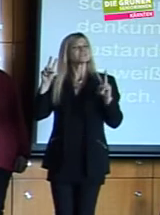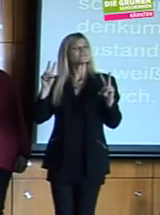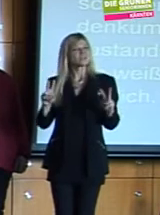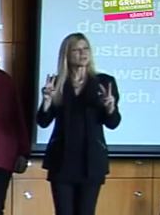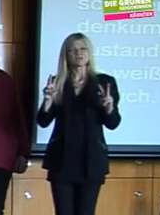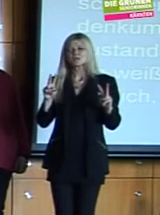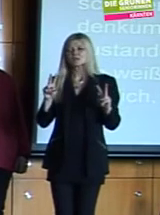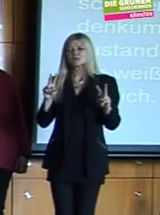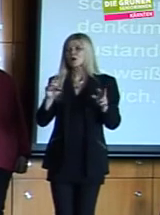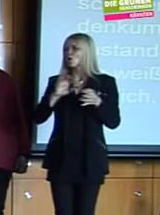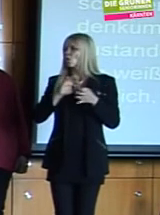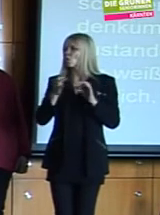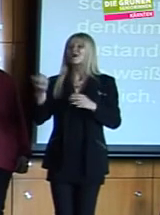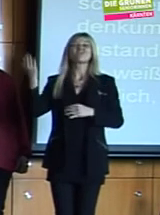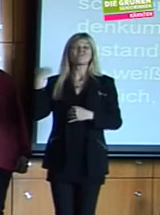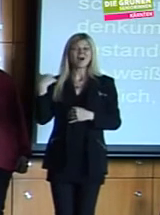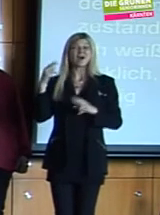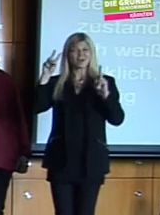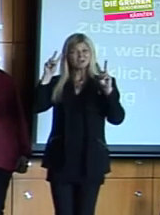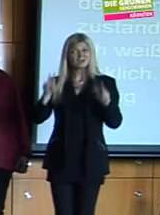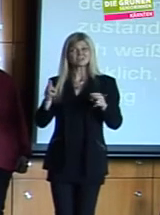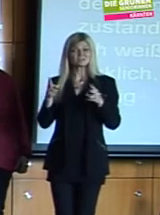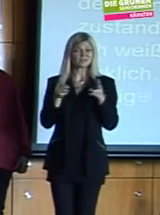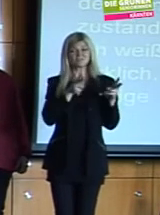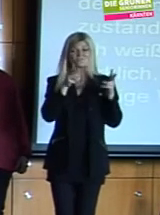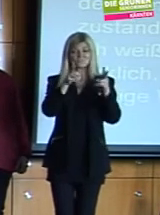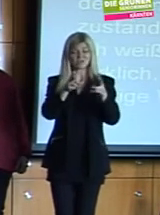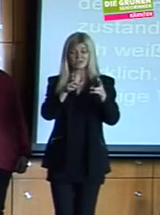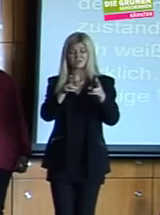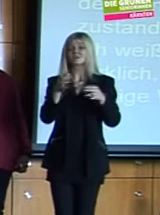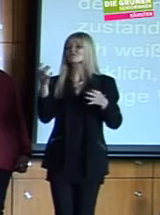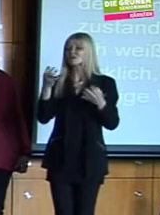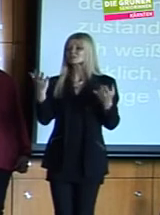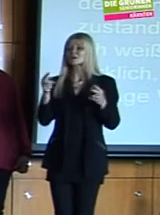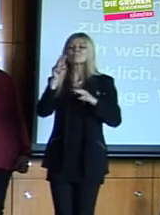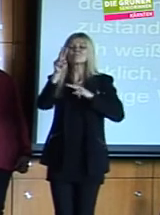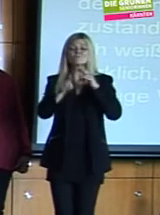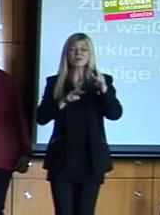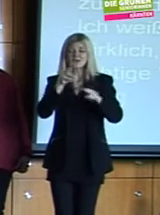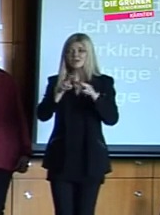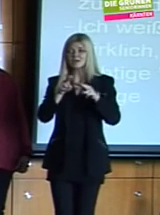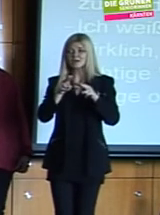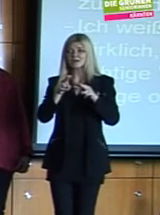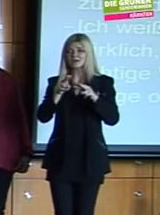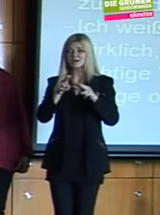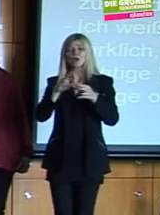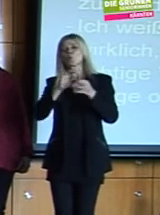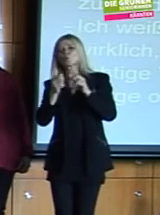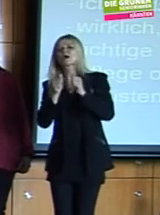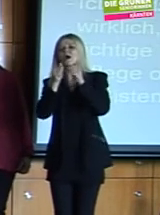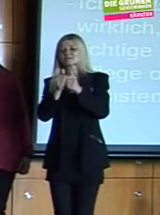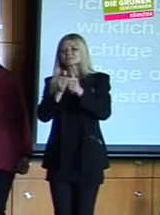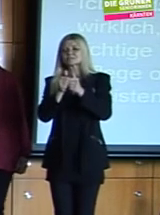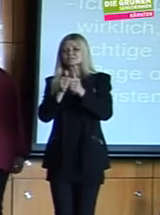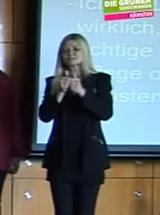Ich weiß nicht wirklich, ob es der richtige Weg war, Pflege oder auch von mir aus Assistenz, Geld als Leistung